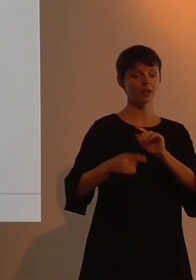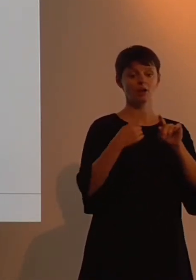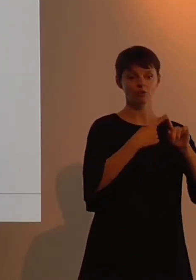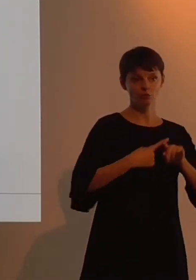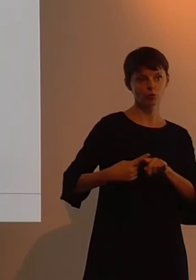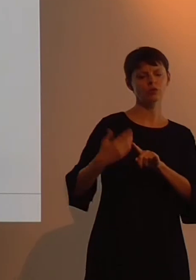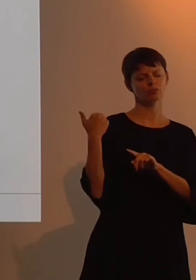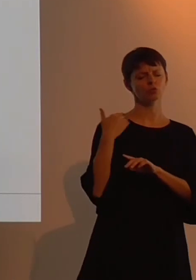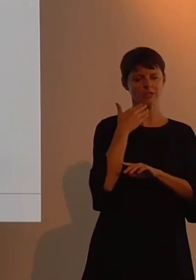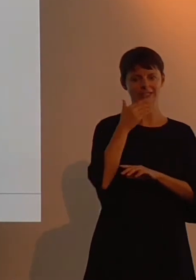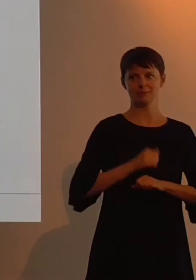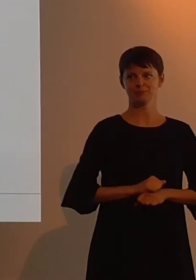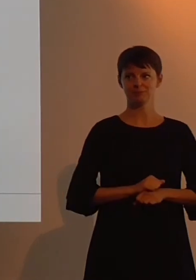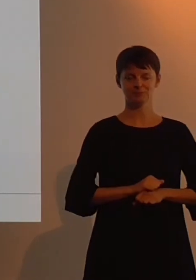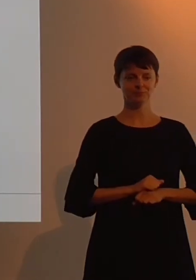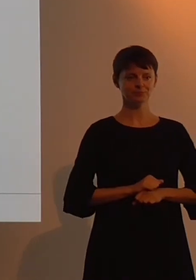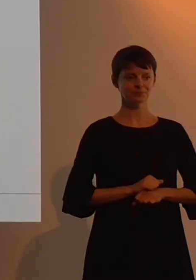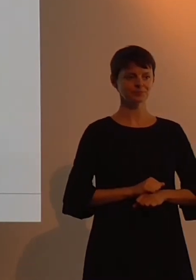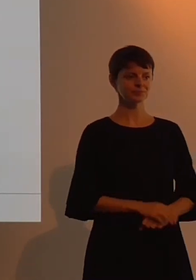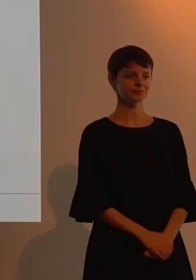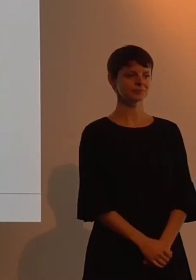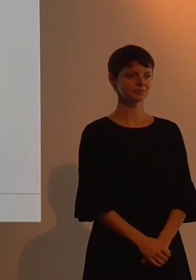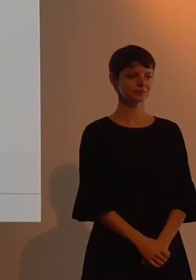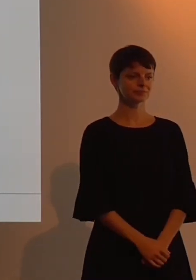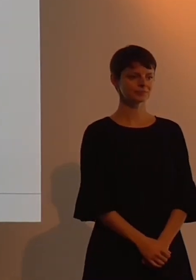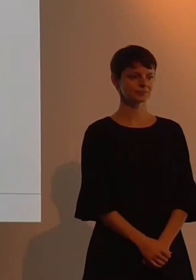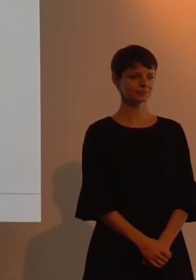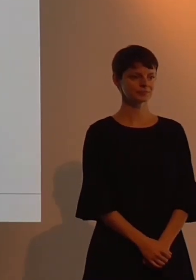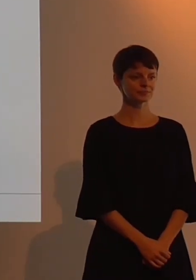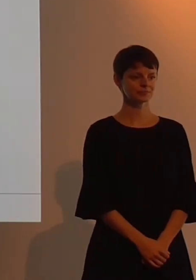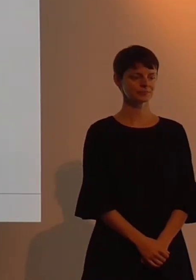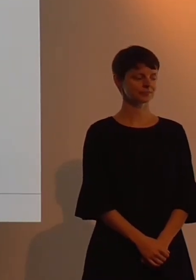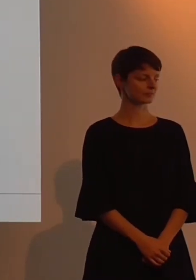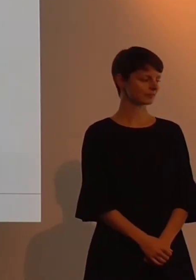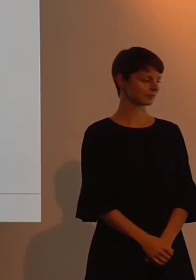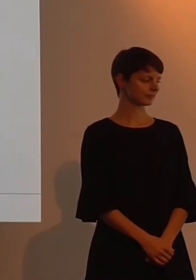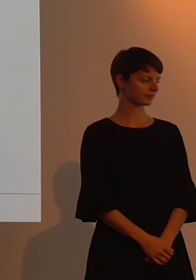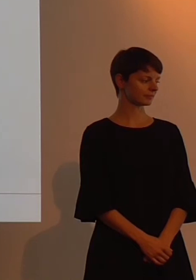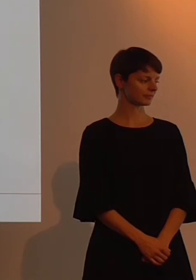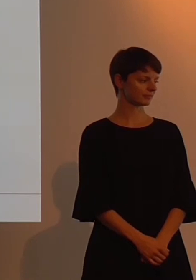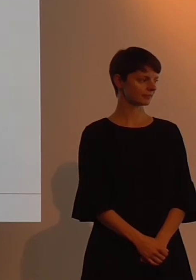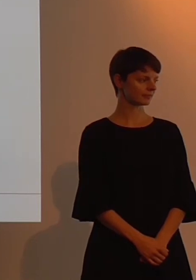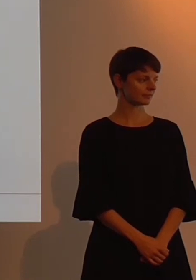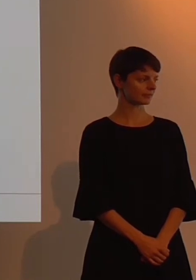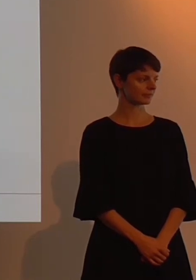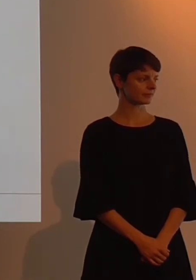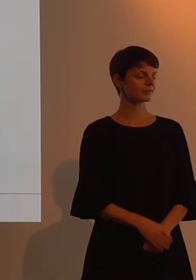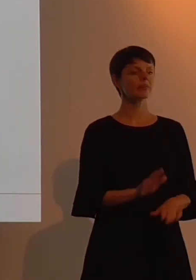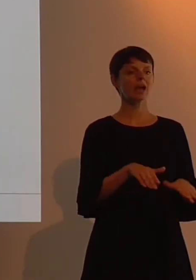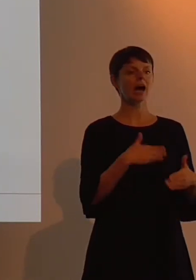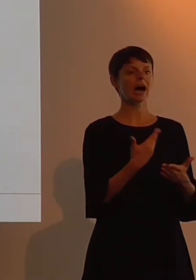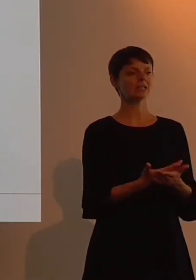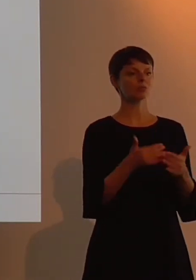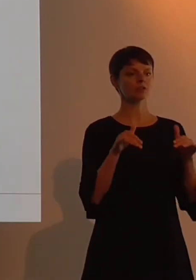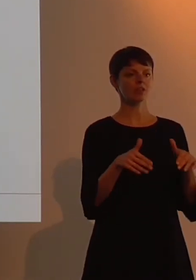dass ich das Spiel dann endlich verstehe. Sie merken, welche Angebote haben wir? Vielleicht zu